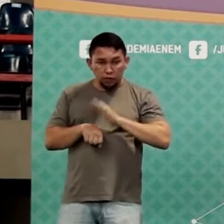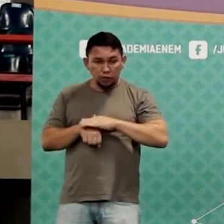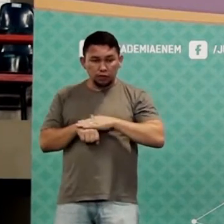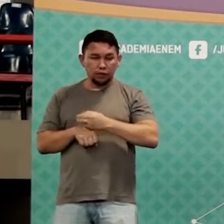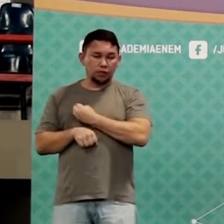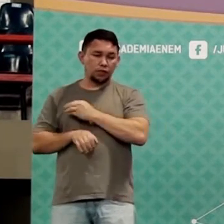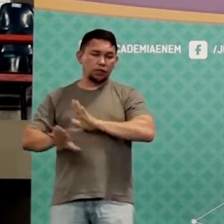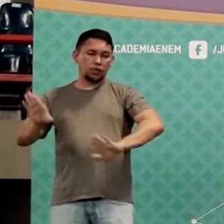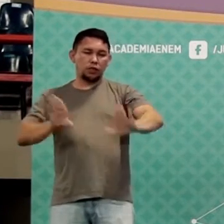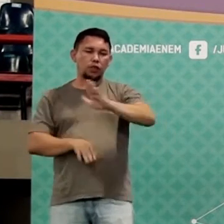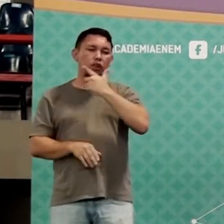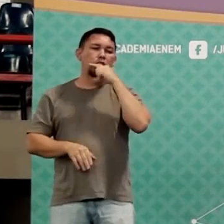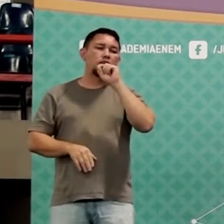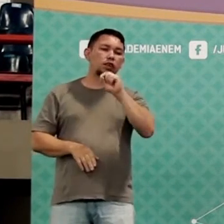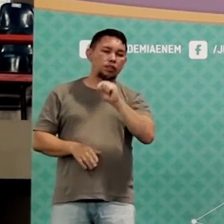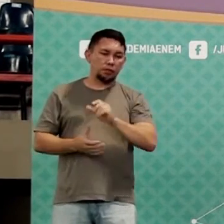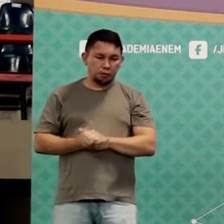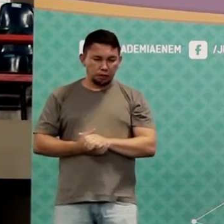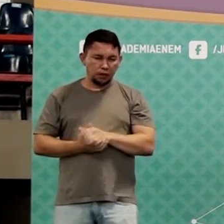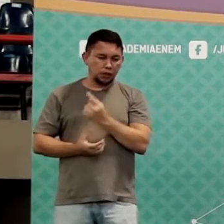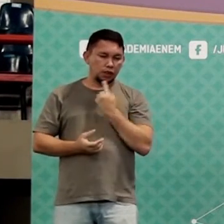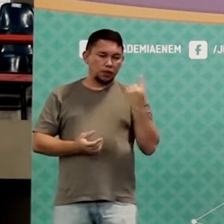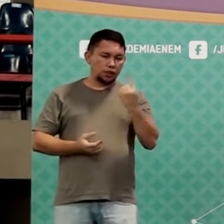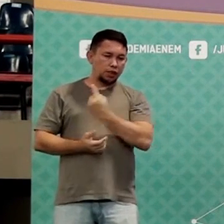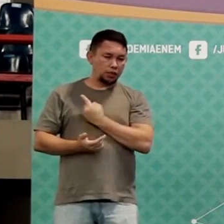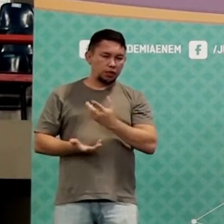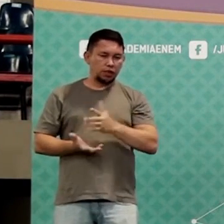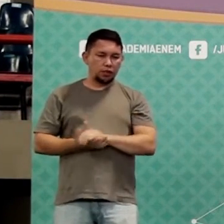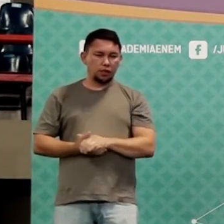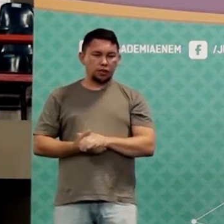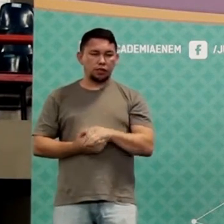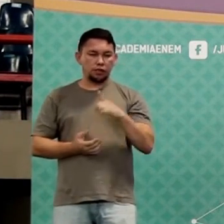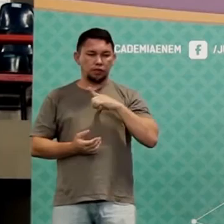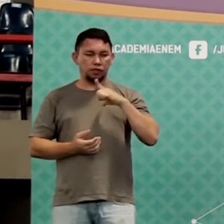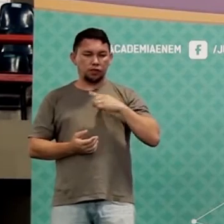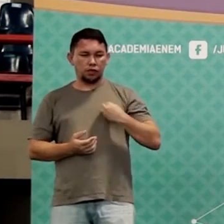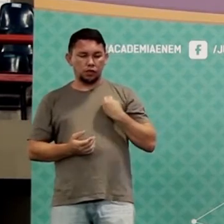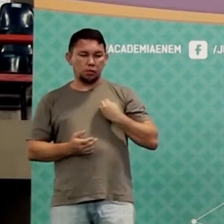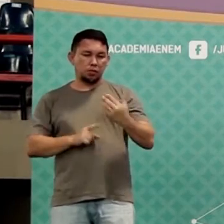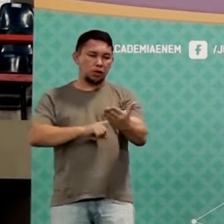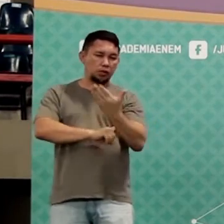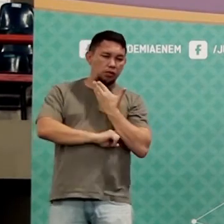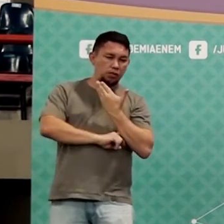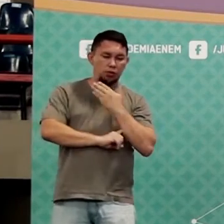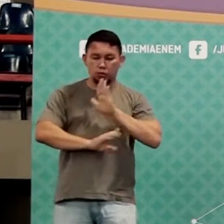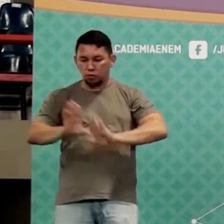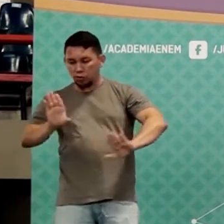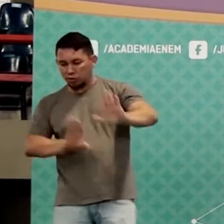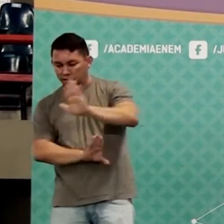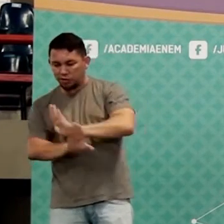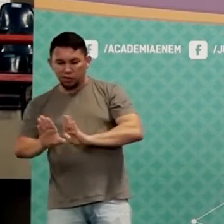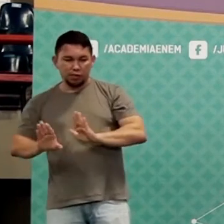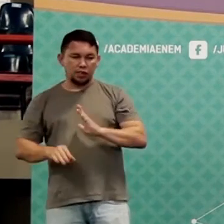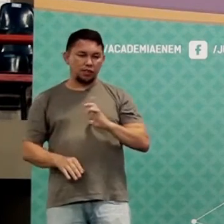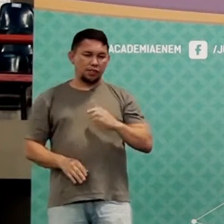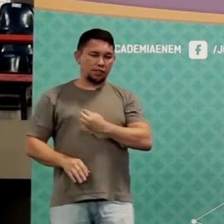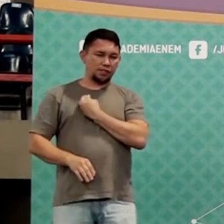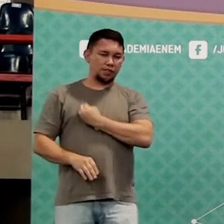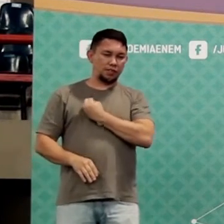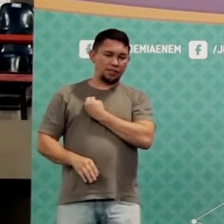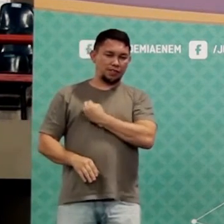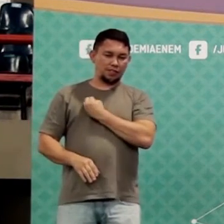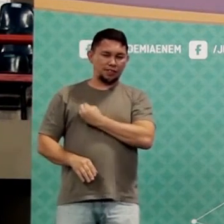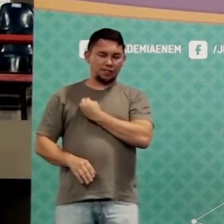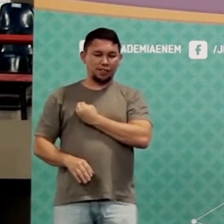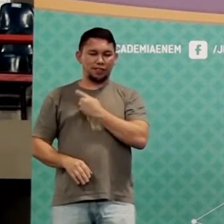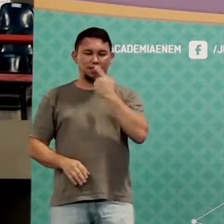nos proteja de quem? De nós. Nós precisamos de ajuda para se proteger da gente mesmo. Ele dizia que o